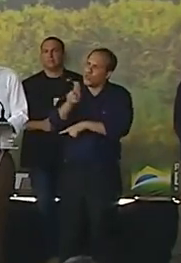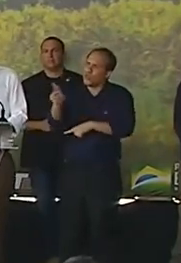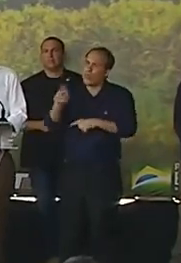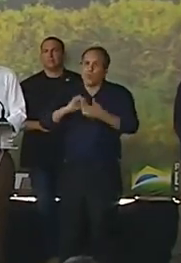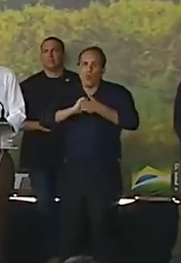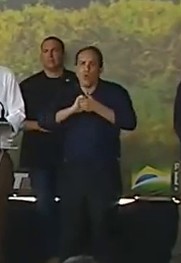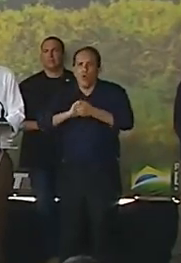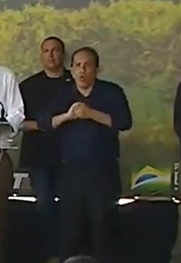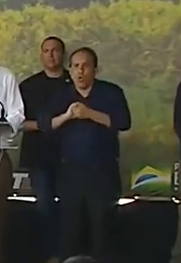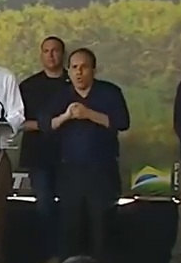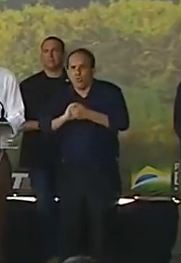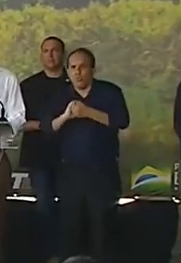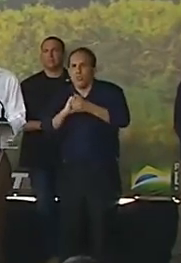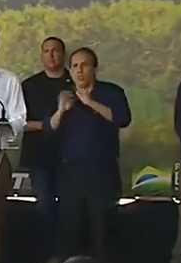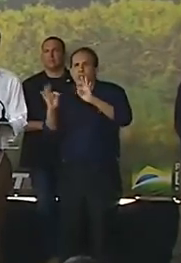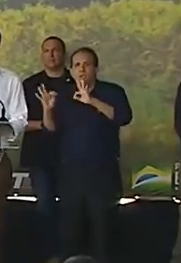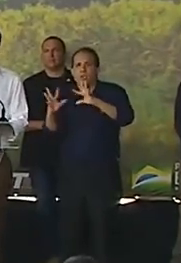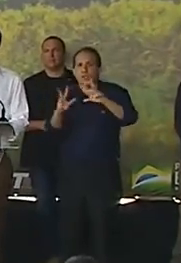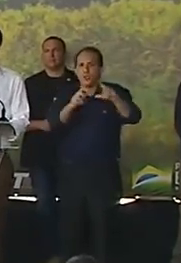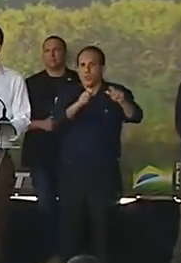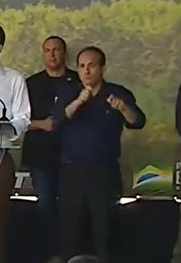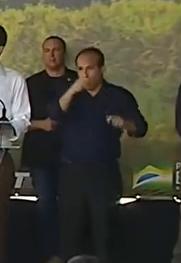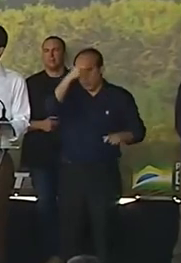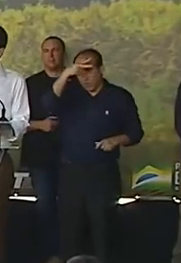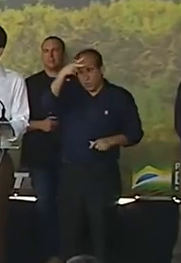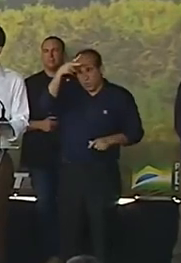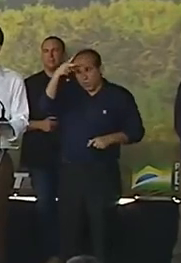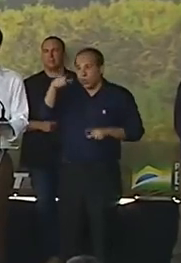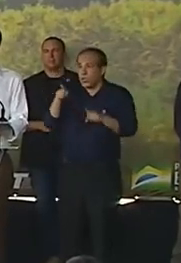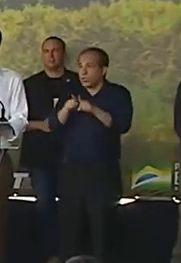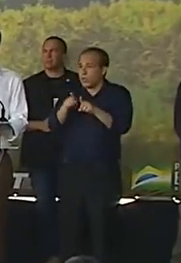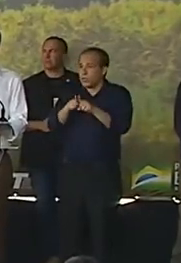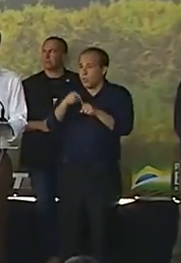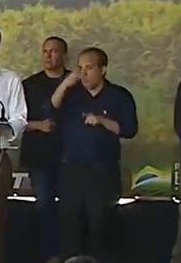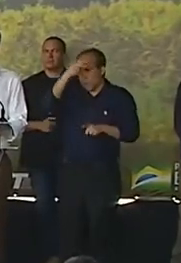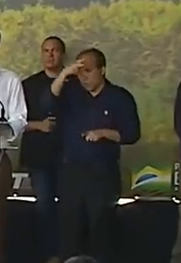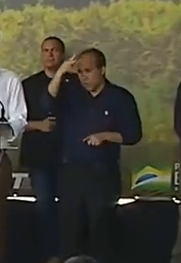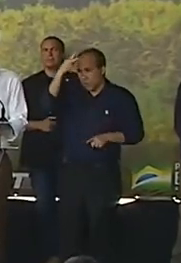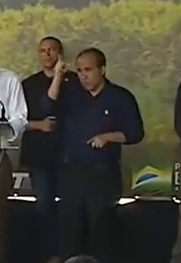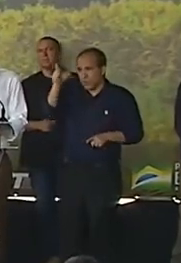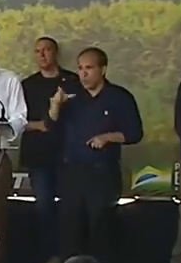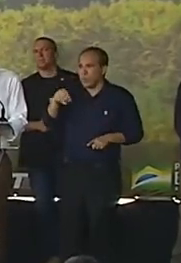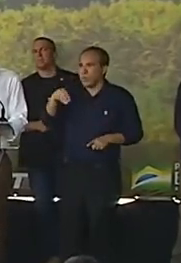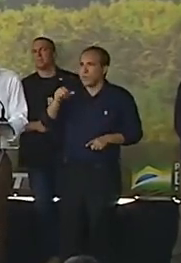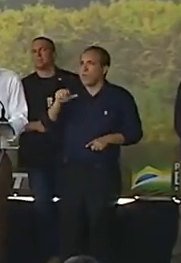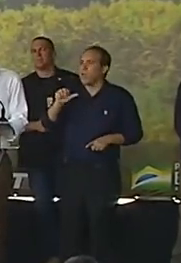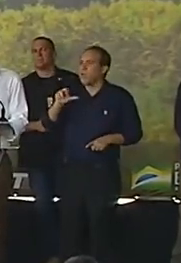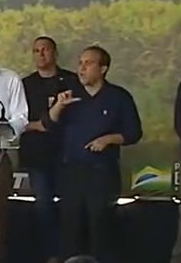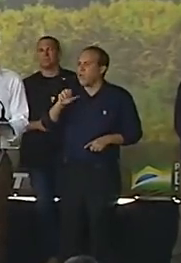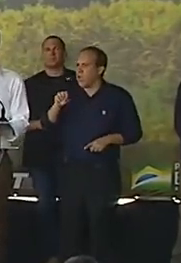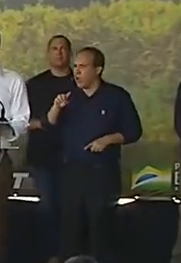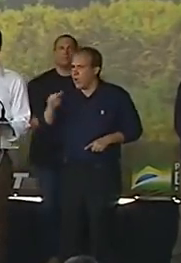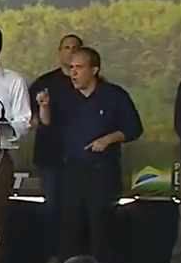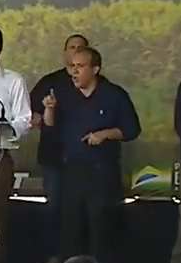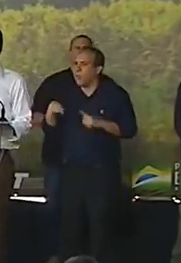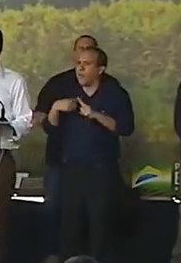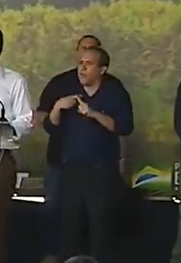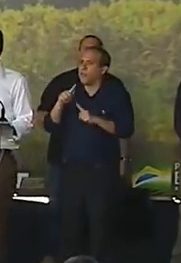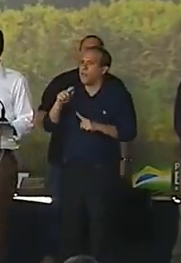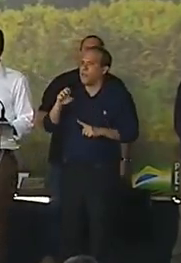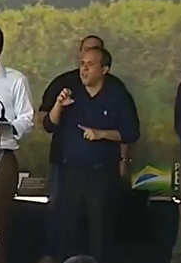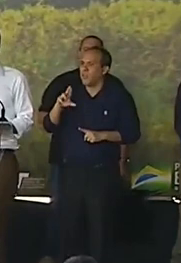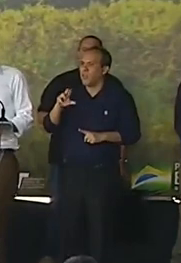cumprimentar a todos os prefeitos e, claro, o prefeito Macarrão, o prefeito Gelson, de Novo